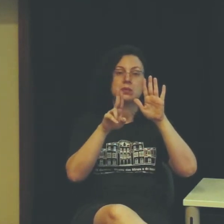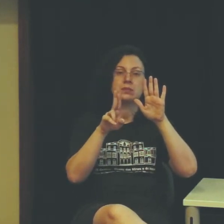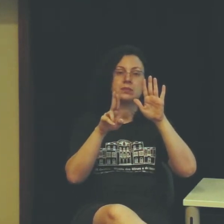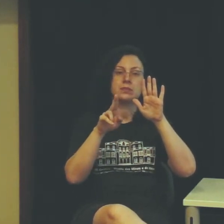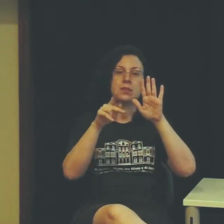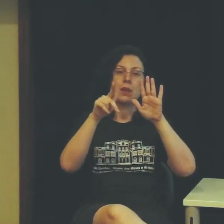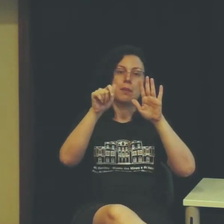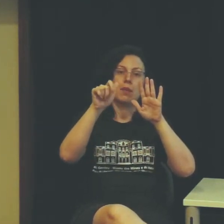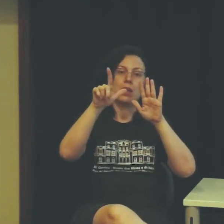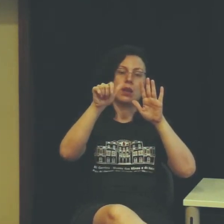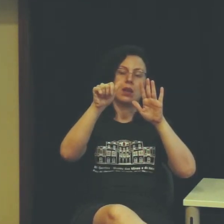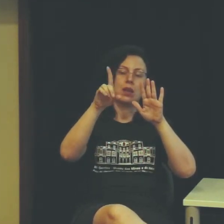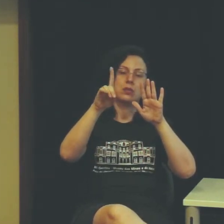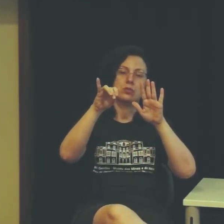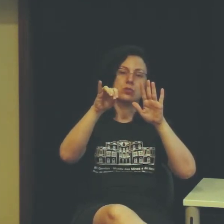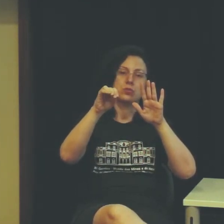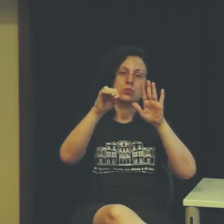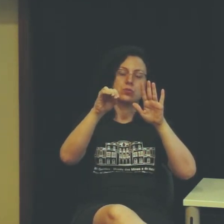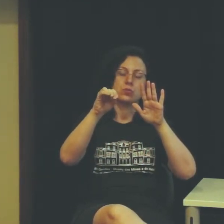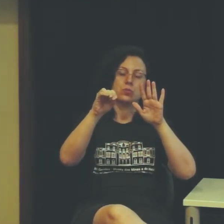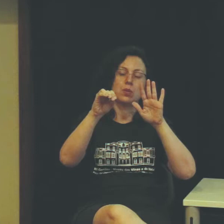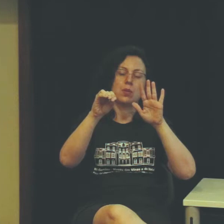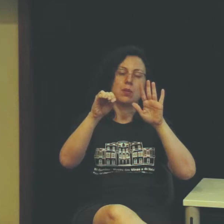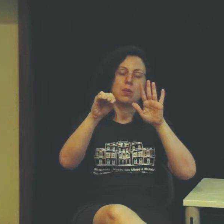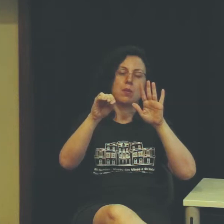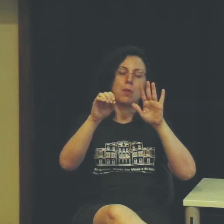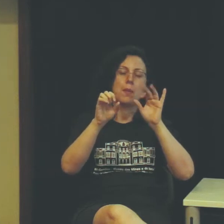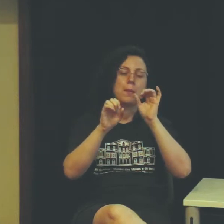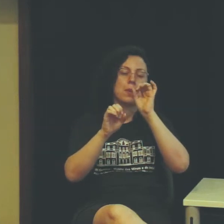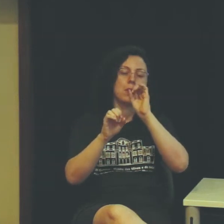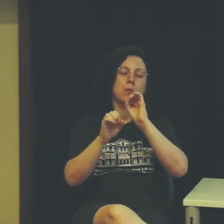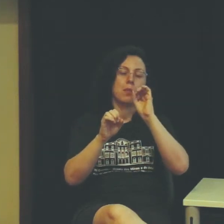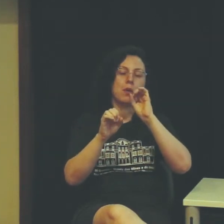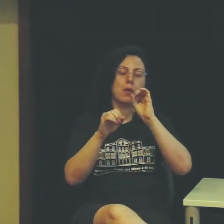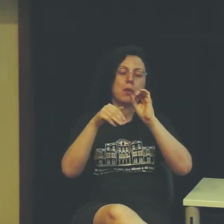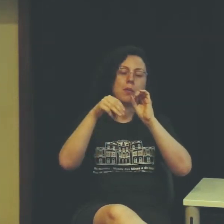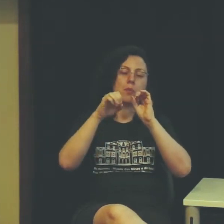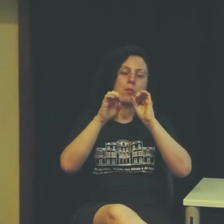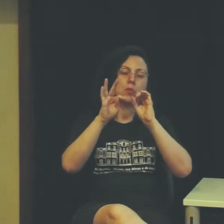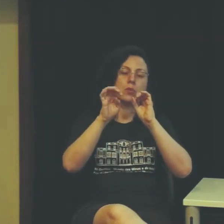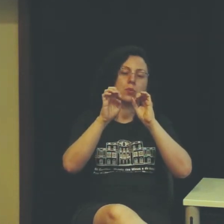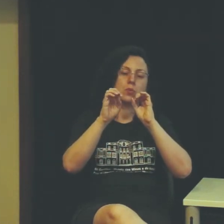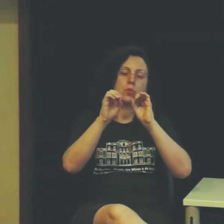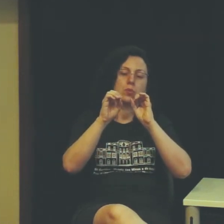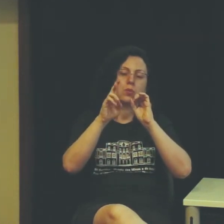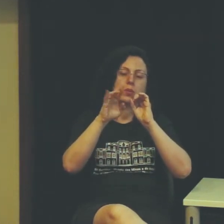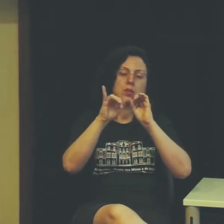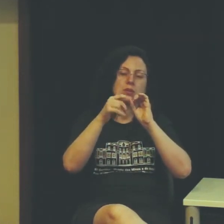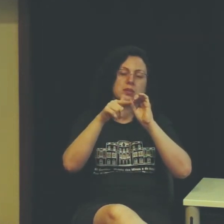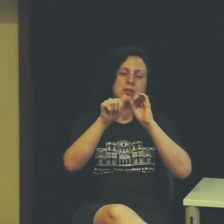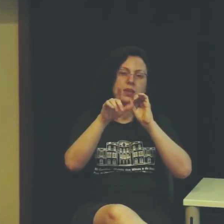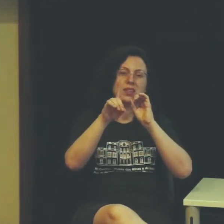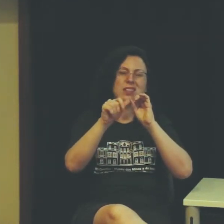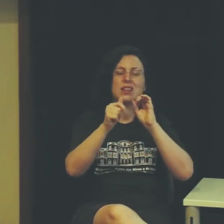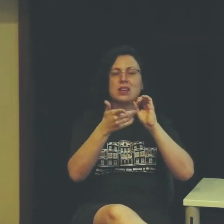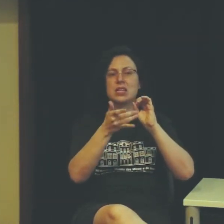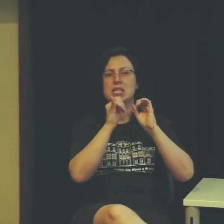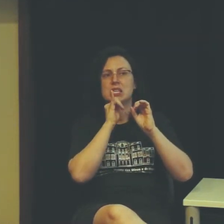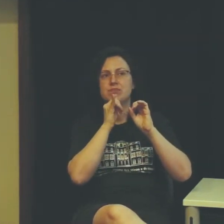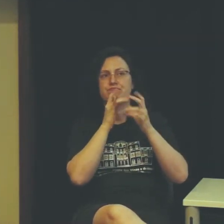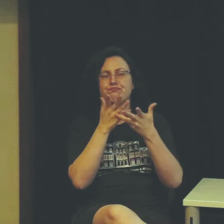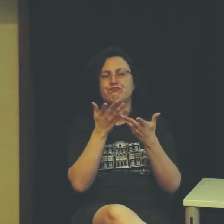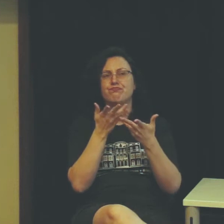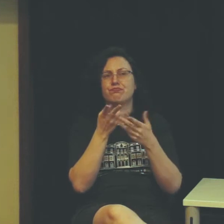de paládio para moléculas motorizadas. Para quem nunca ouviu falar isso, hoje em dia existe uma busca muito